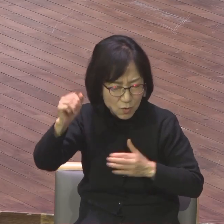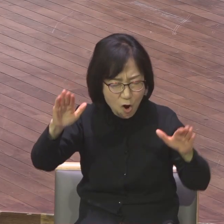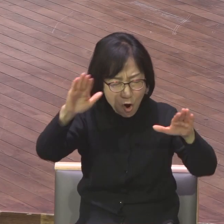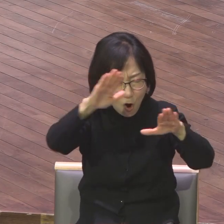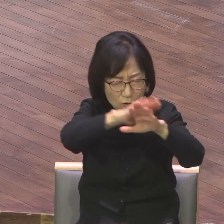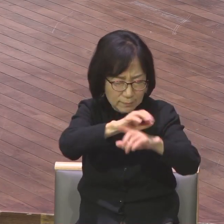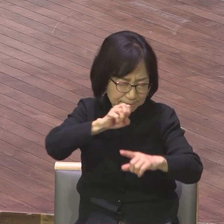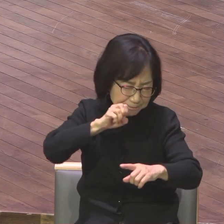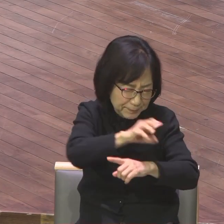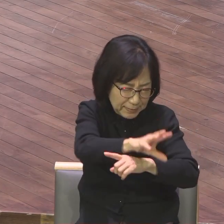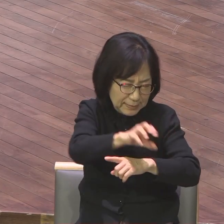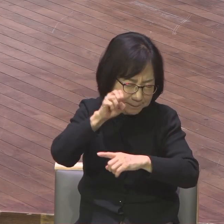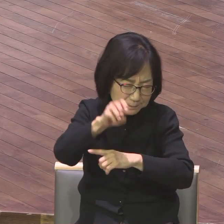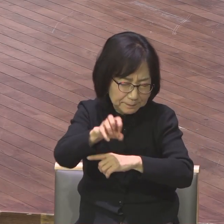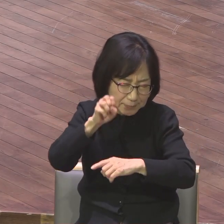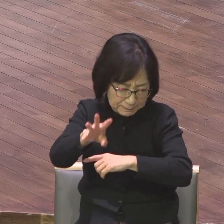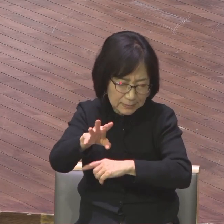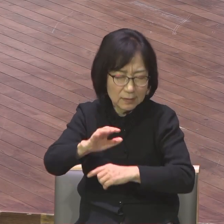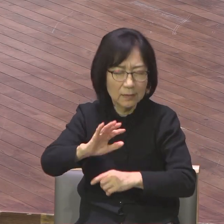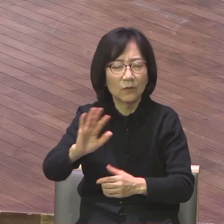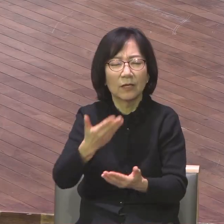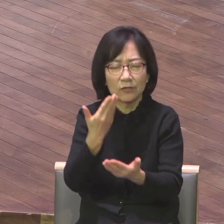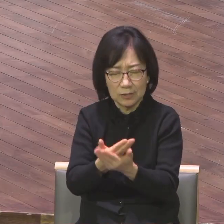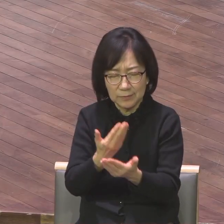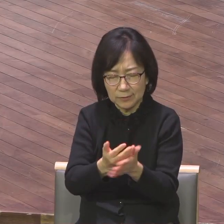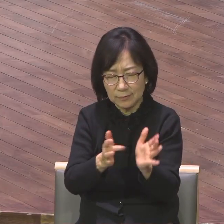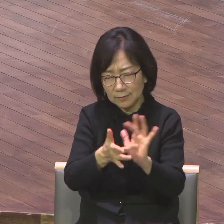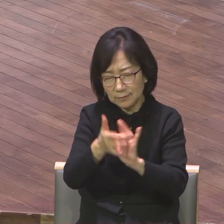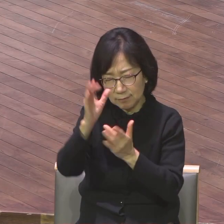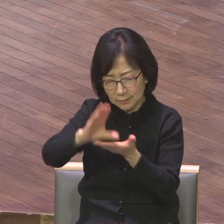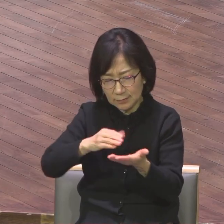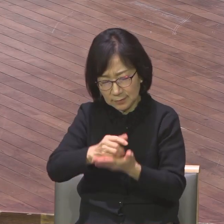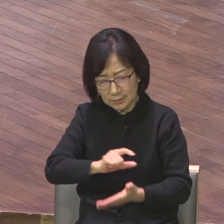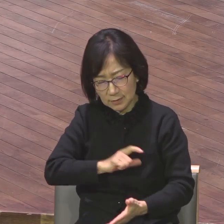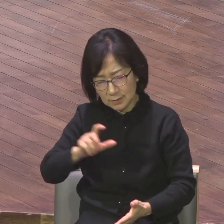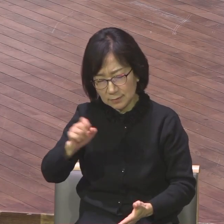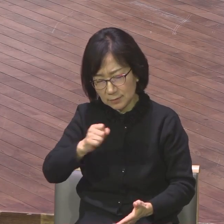하여 주옵소서. 예수 그리스도는 받들어 기도합나이다. 아멘.